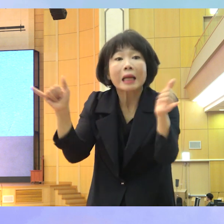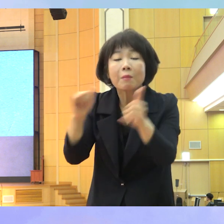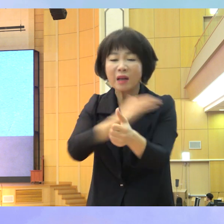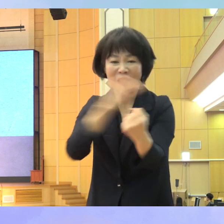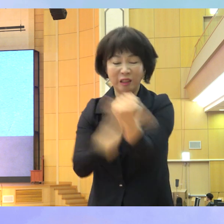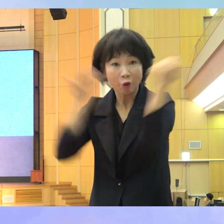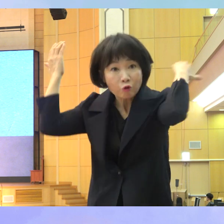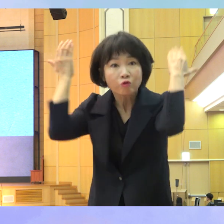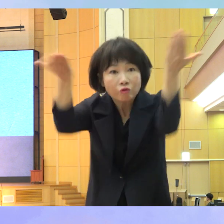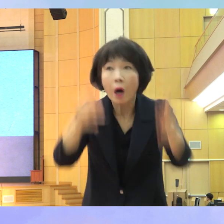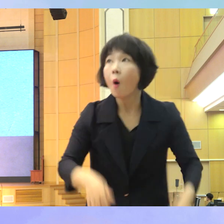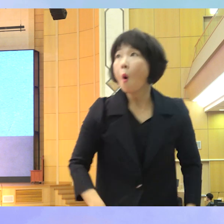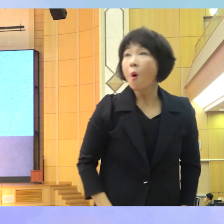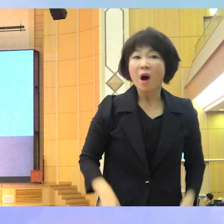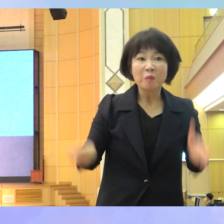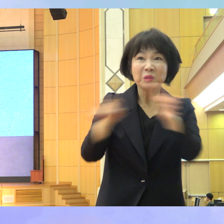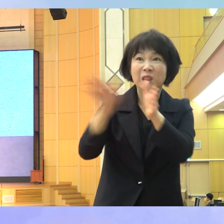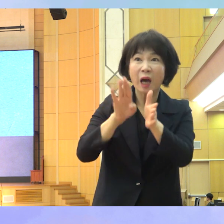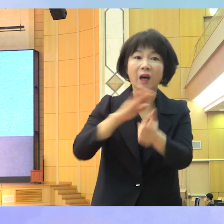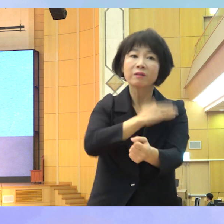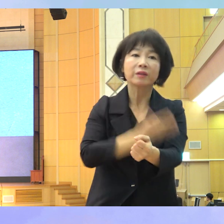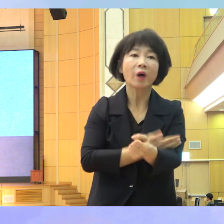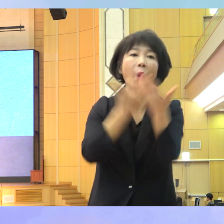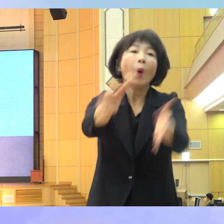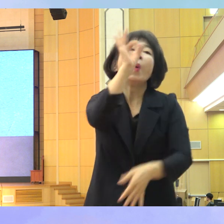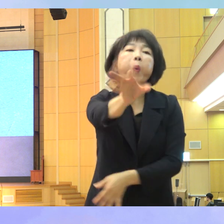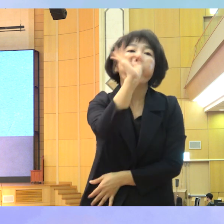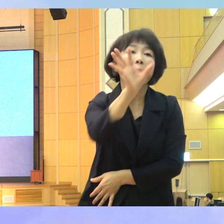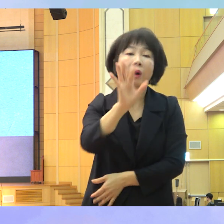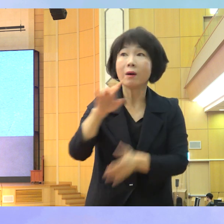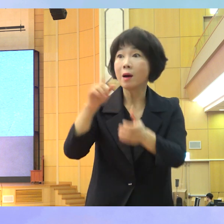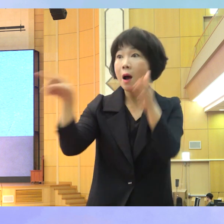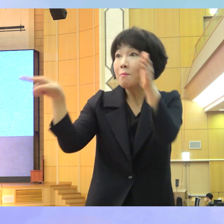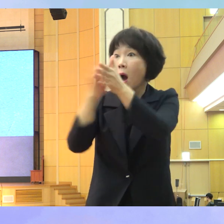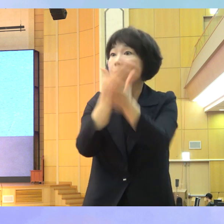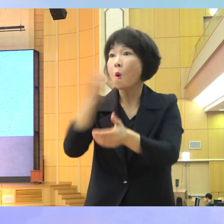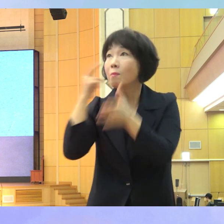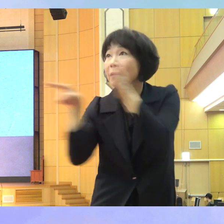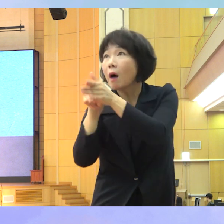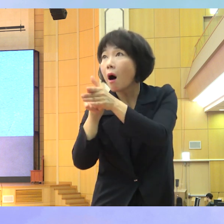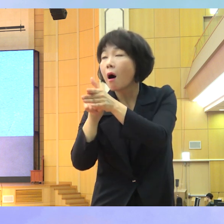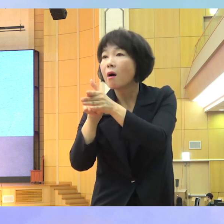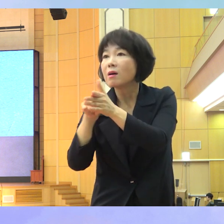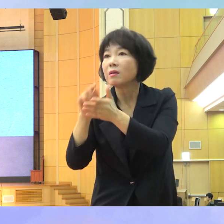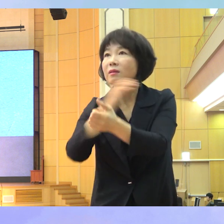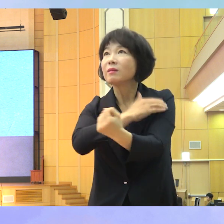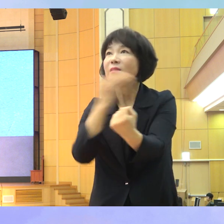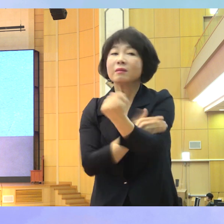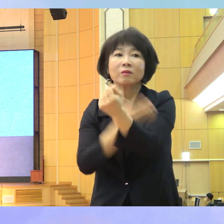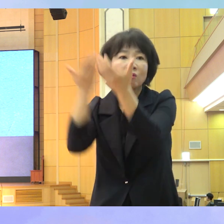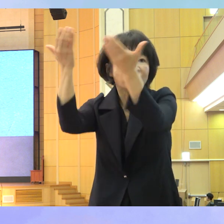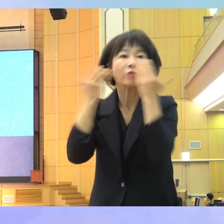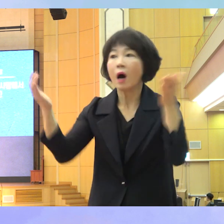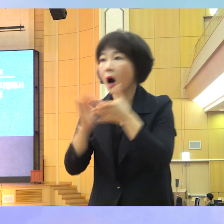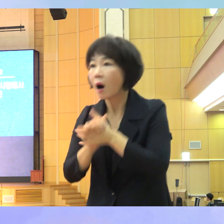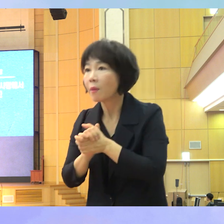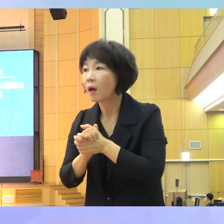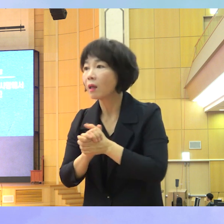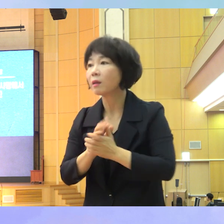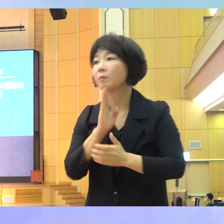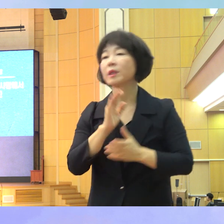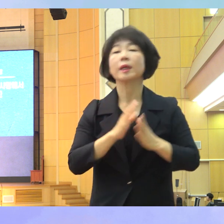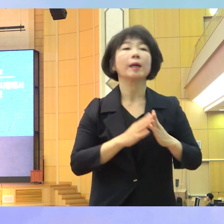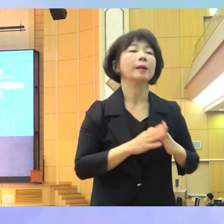하나님이 이렇게까지 성경에 자세히 설명해 주시고 계시거든요. 그래서 여러분, 오늘 본문 말씀 다시 한번 고린도후서 1장